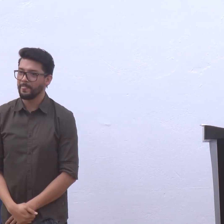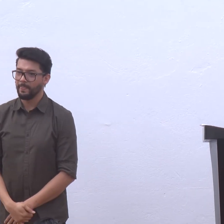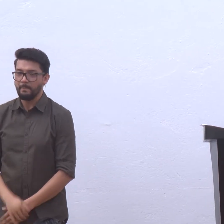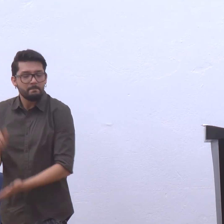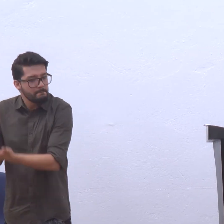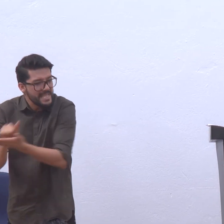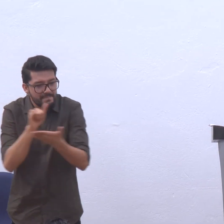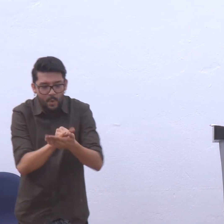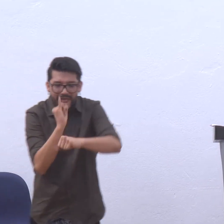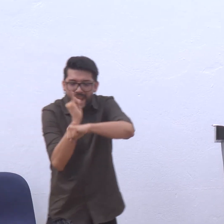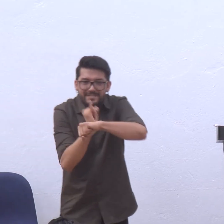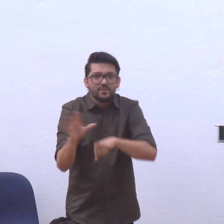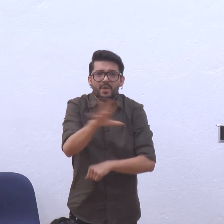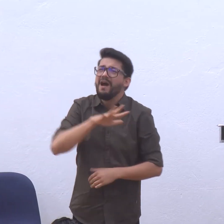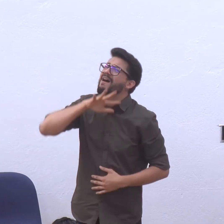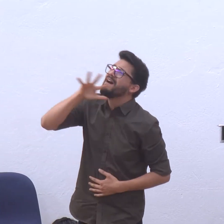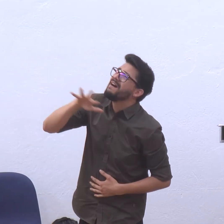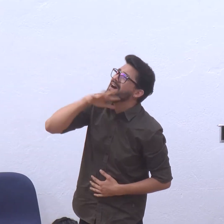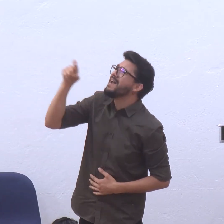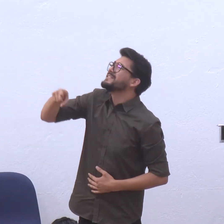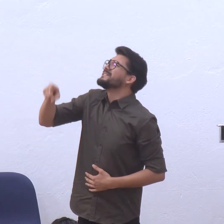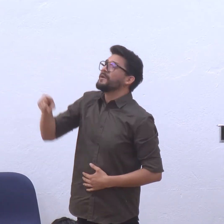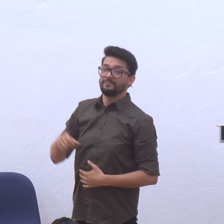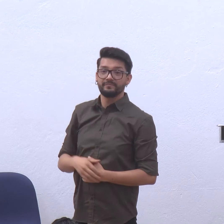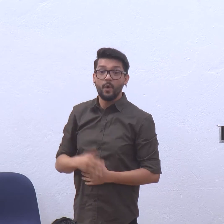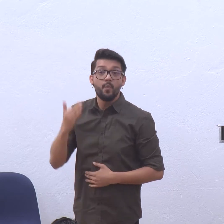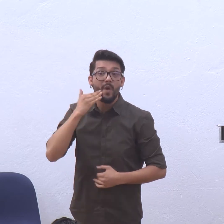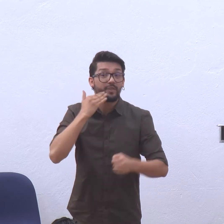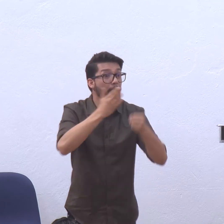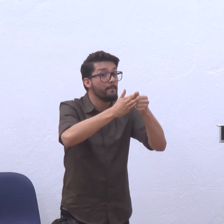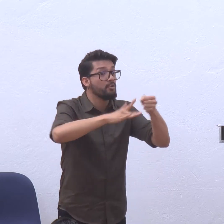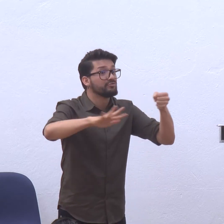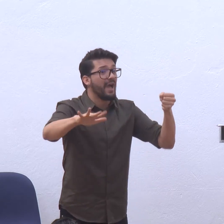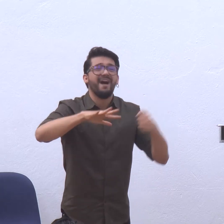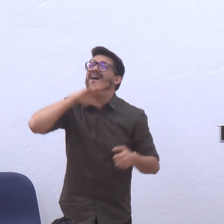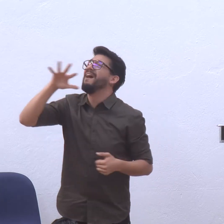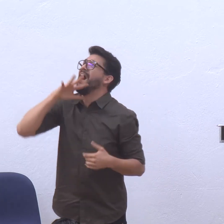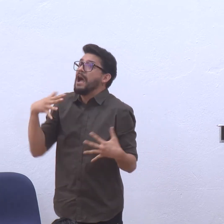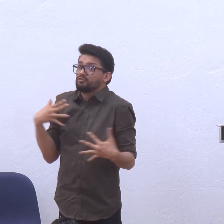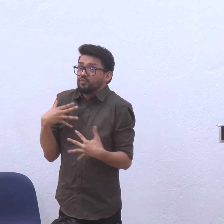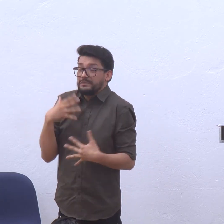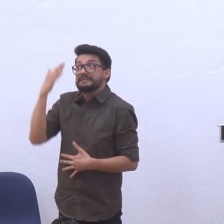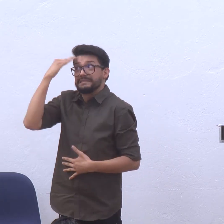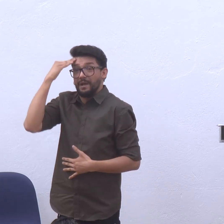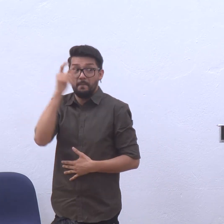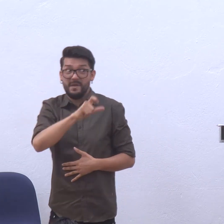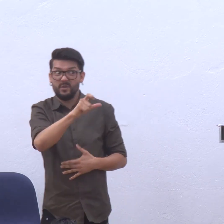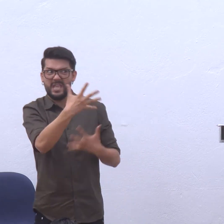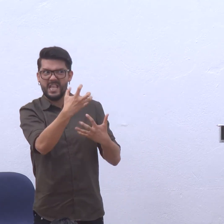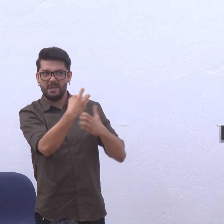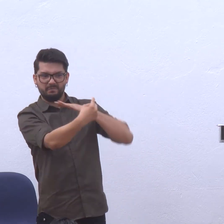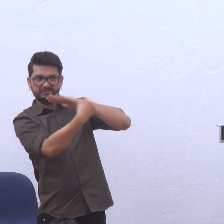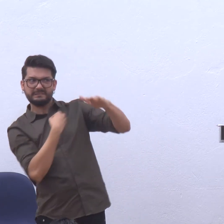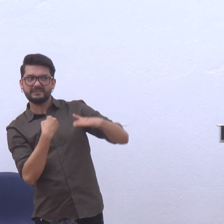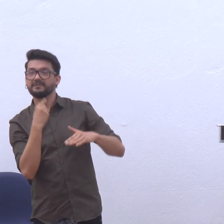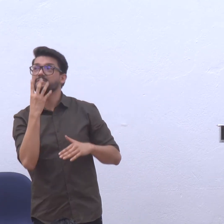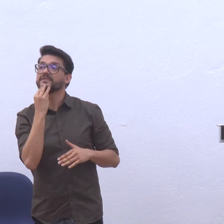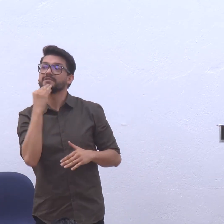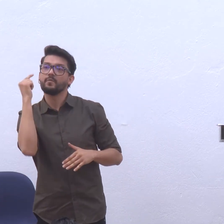abates? Si como el ciervo brama por las corrientes de las aguas, así está mi alma hoy clamando por ti. Yo sé que hay mucho